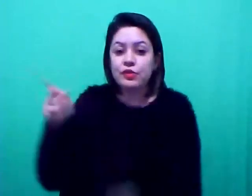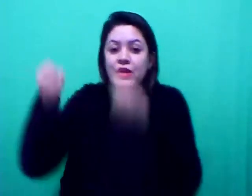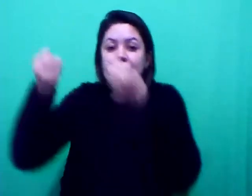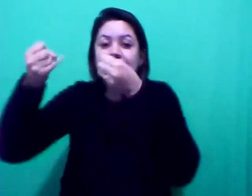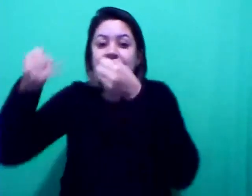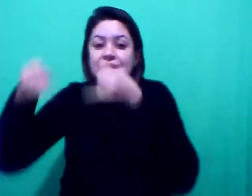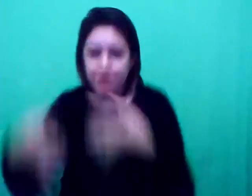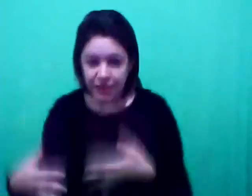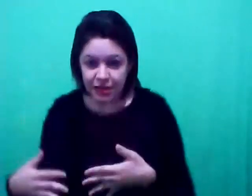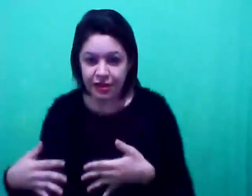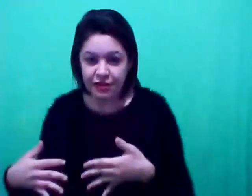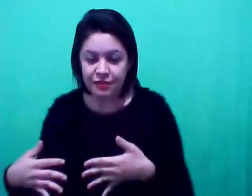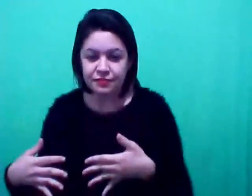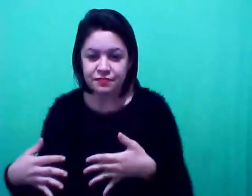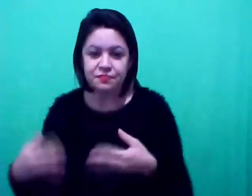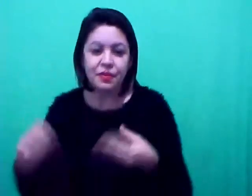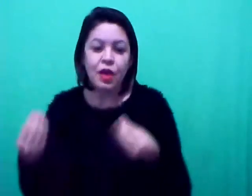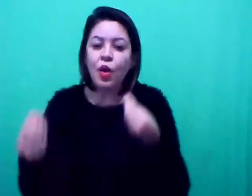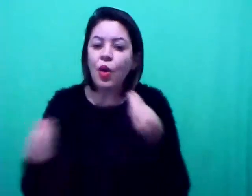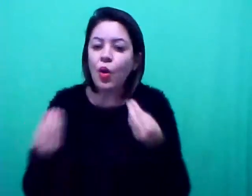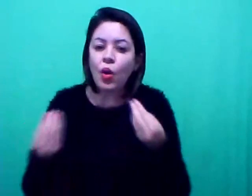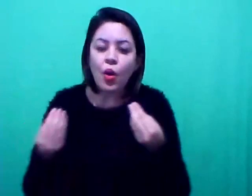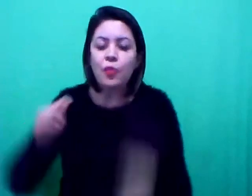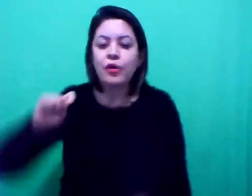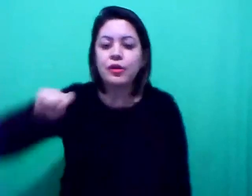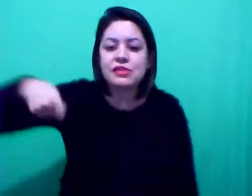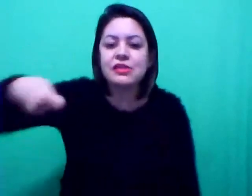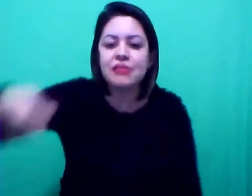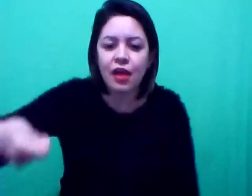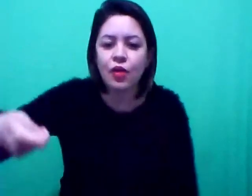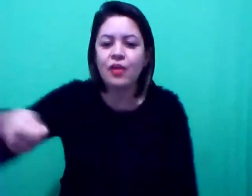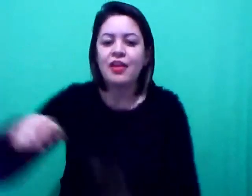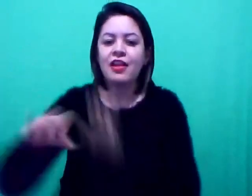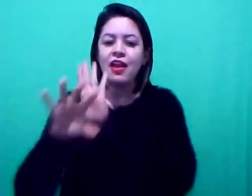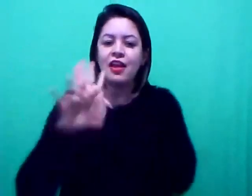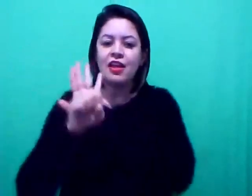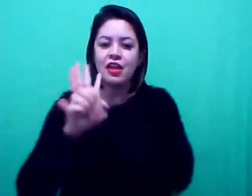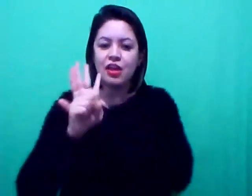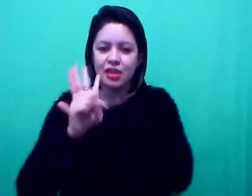sobre os icônicos da língua de sinais, os professores explicam como que é feito os sinais